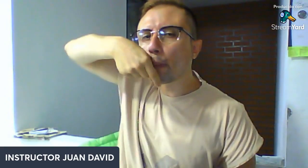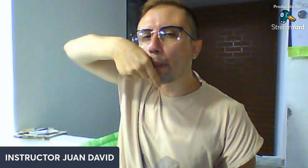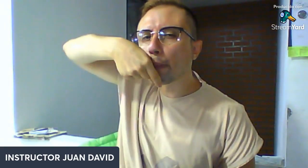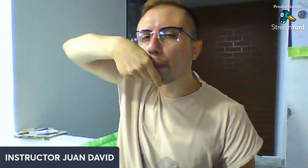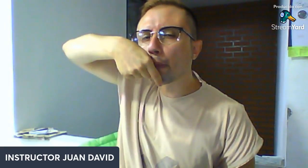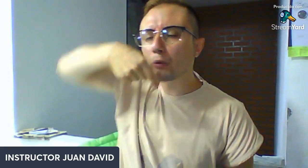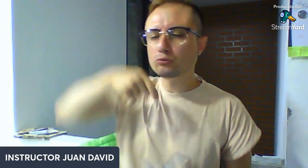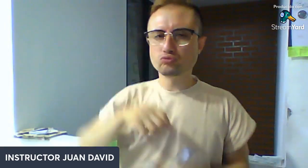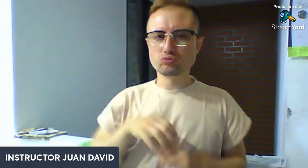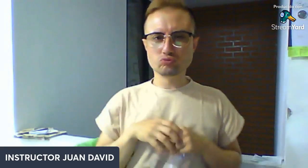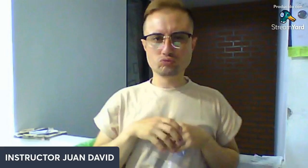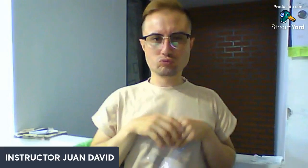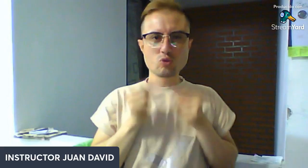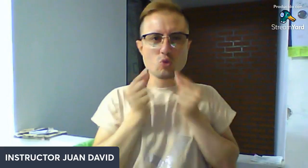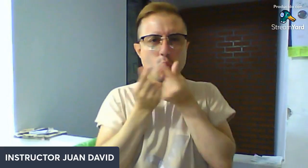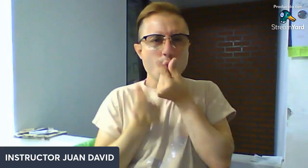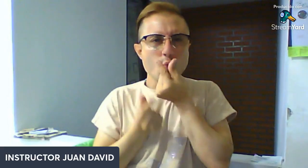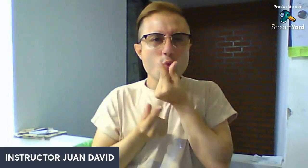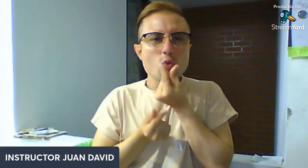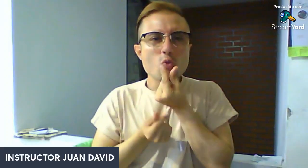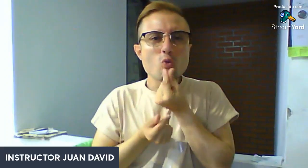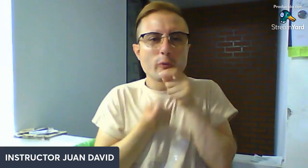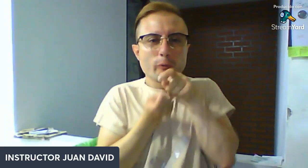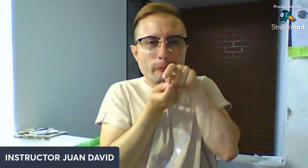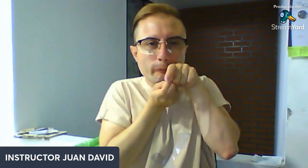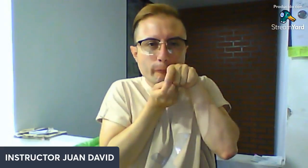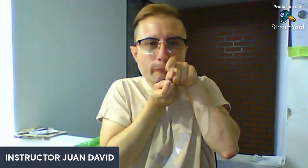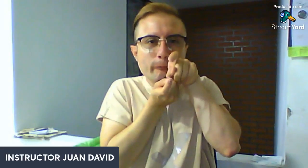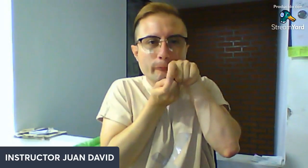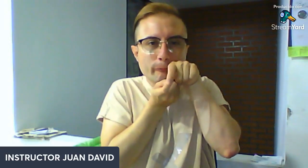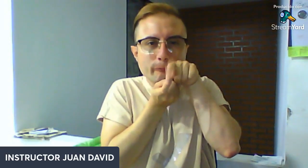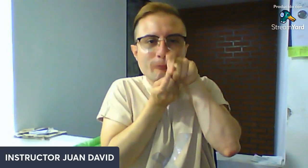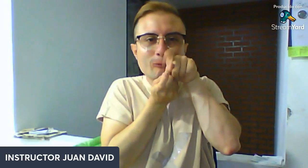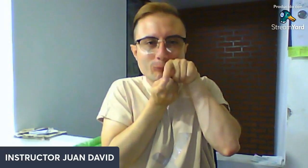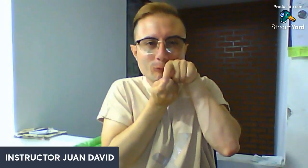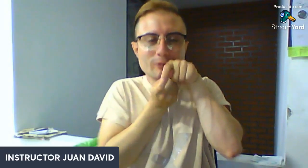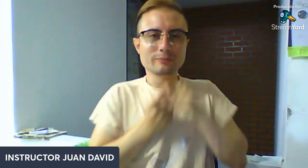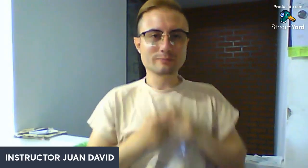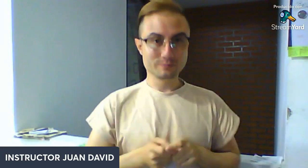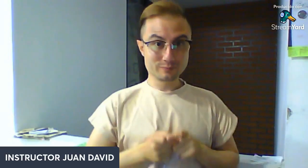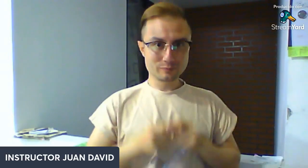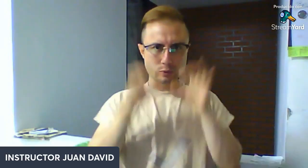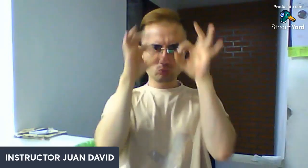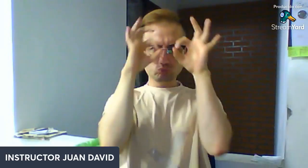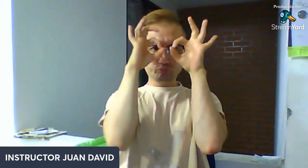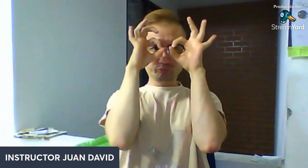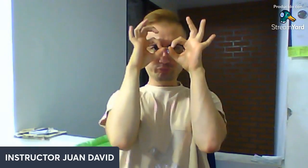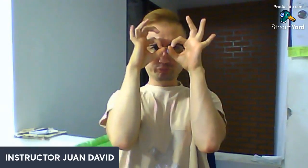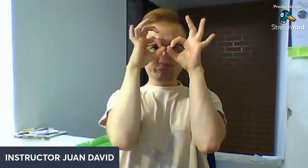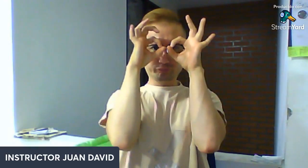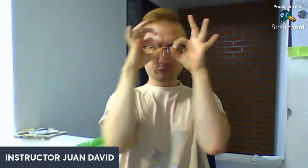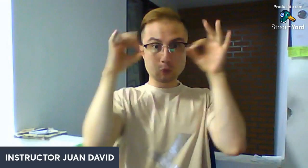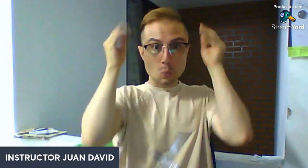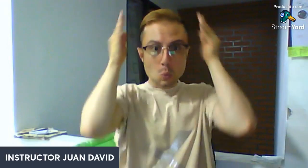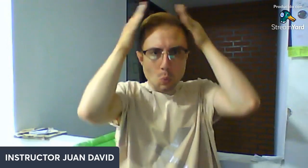diste la seña, hiciste la seña del animal. Es importante, era como describir el animal sin hacer la seña. Sería algo como